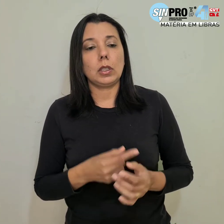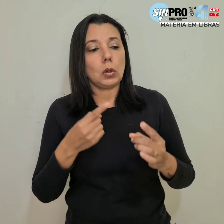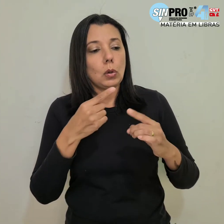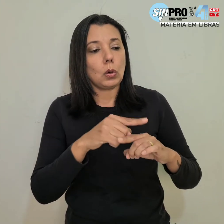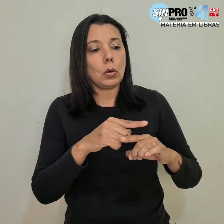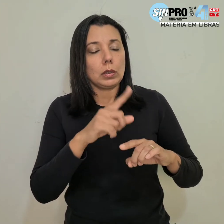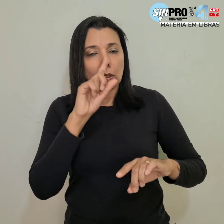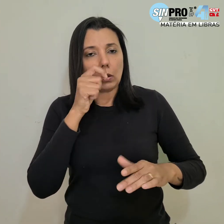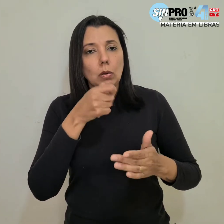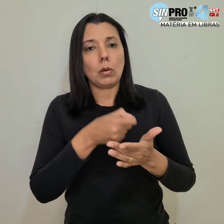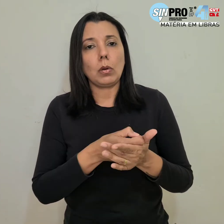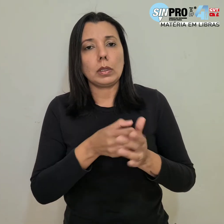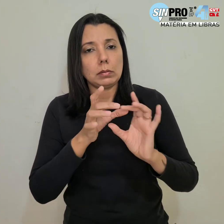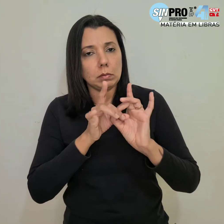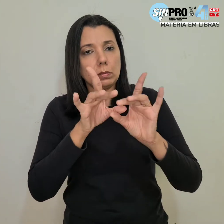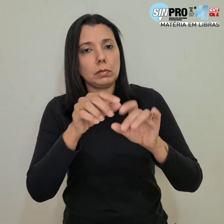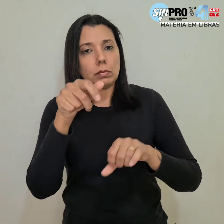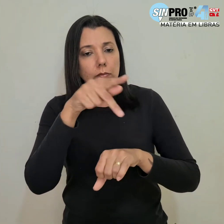contra a ordem democrática do país.